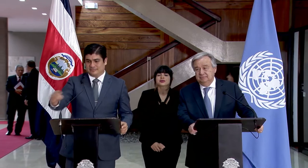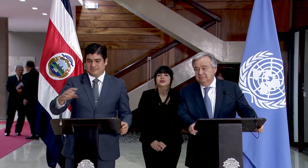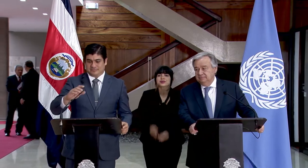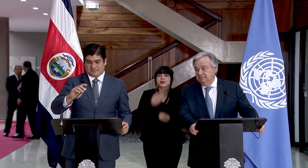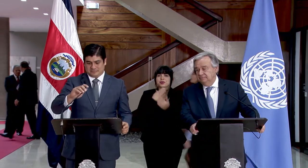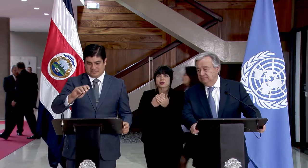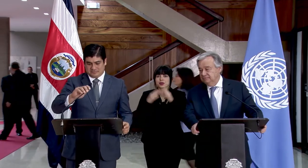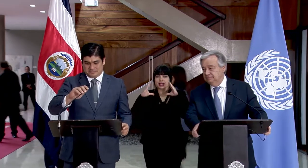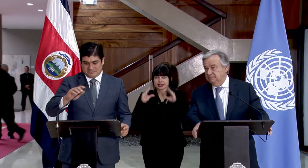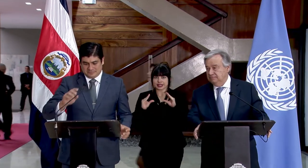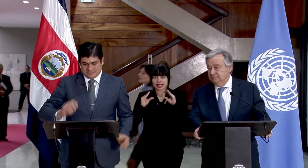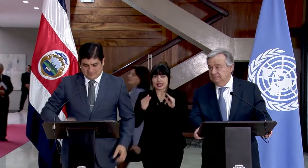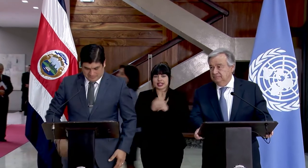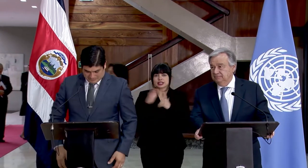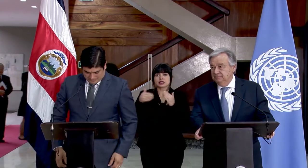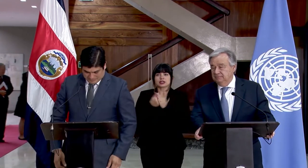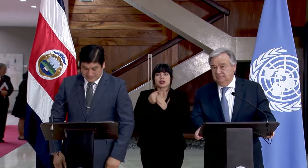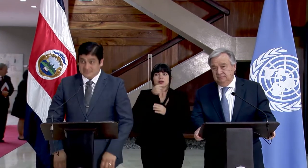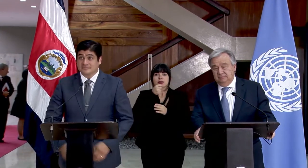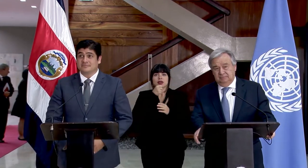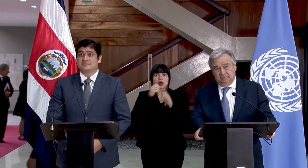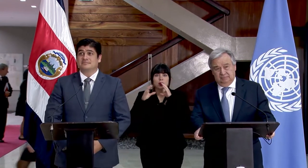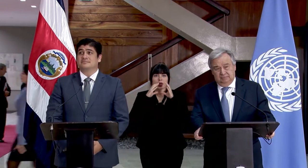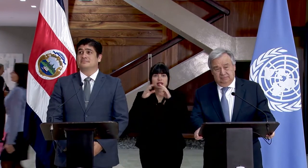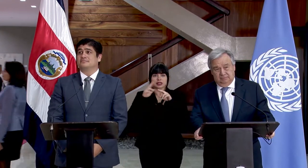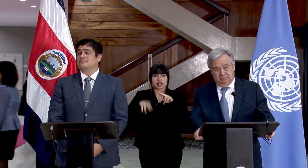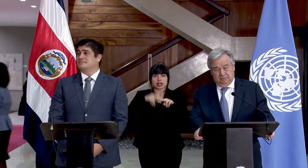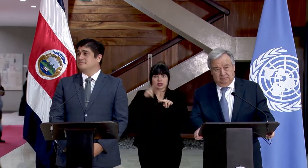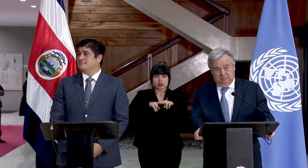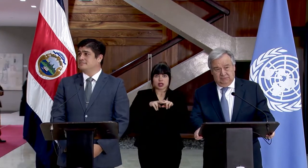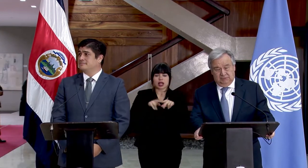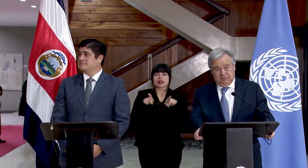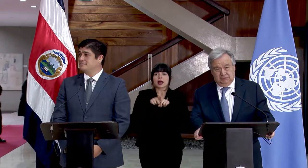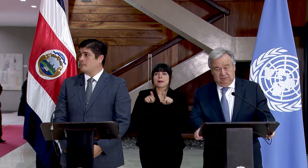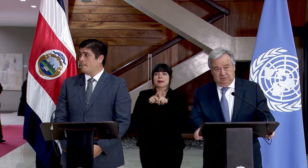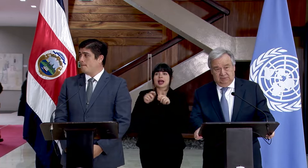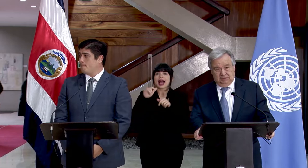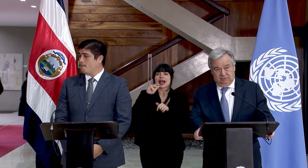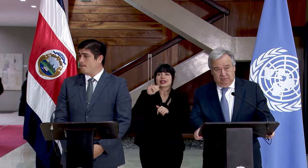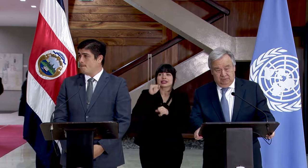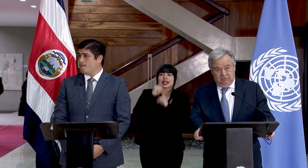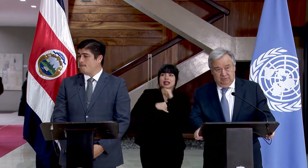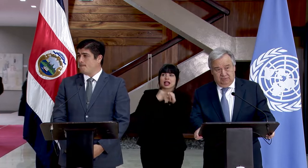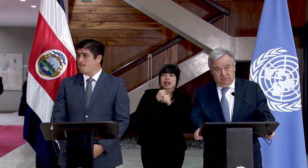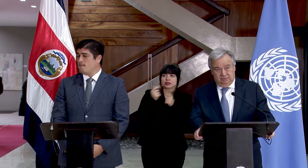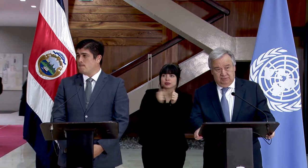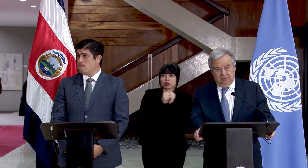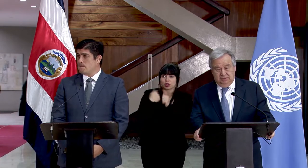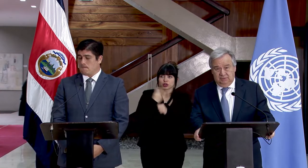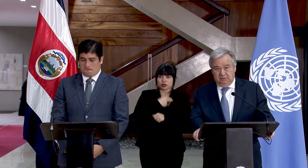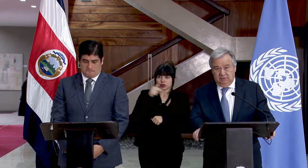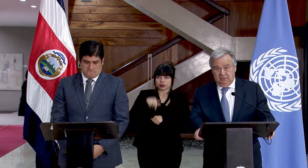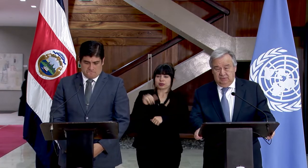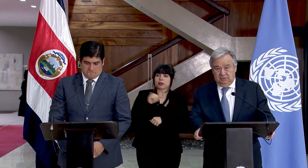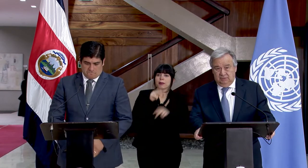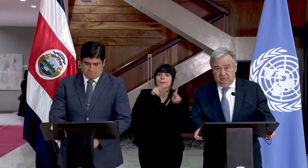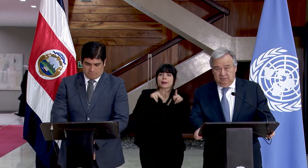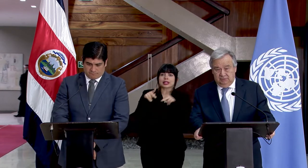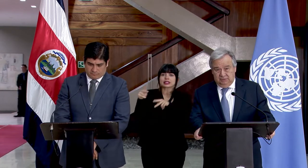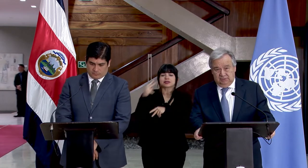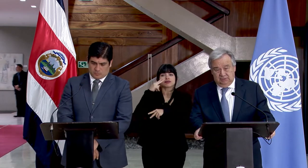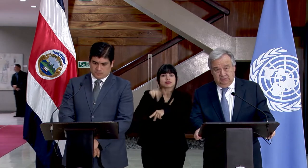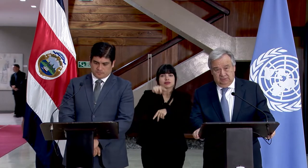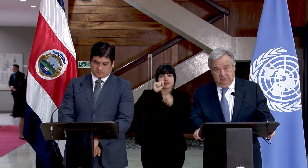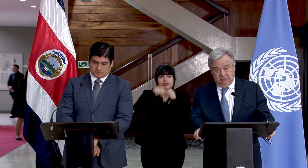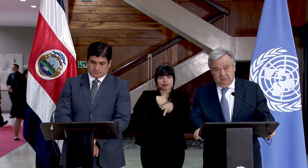Muy buenas tardes a los medios de comunicación nacionales y las agencias internacionales que nos acompañan hoy. También a las personas que siguen